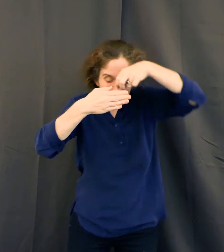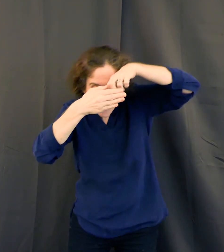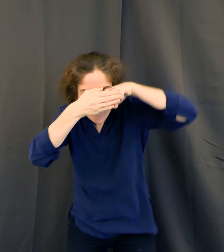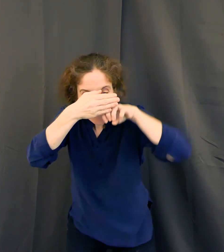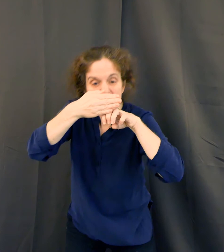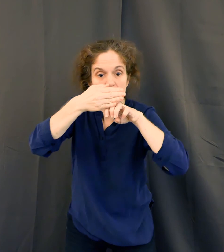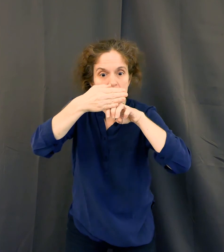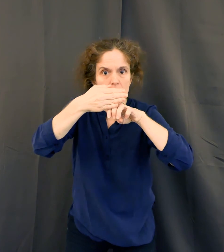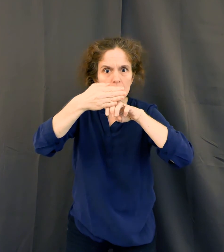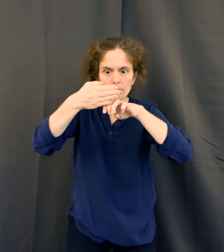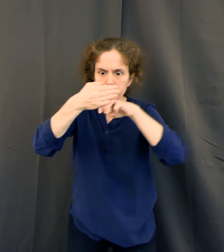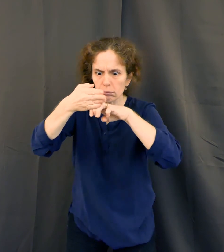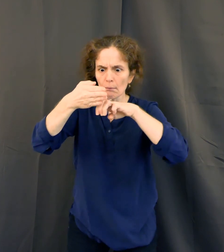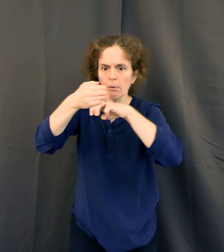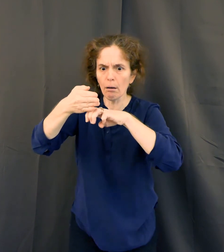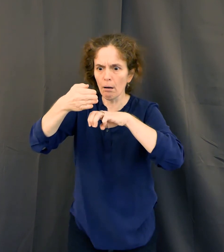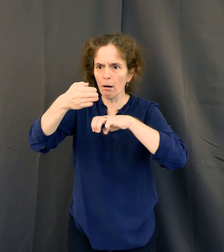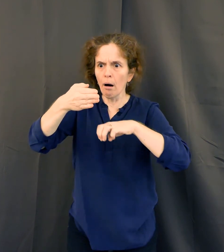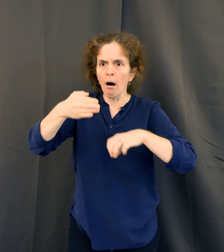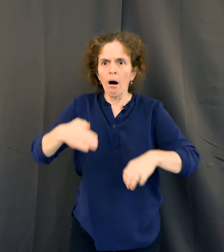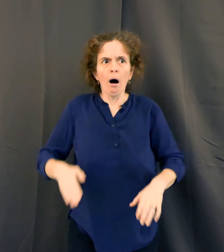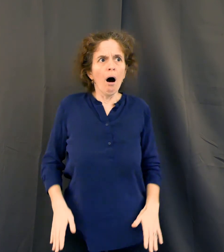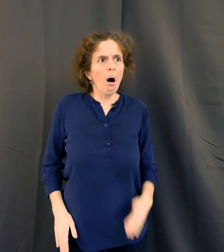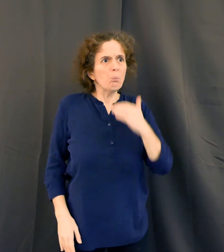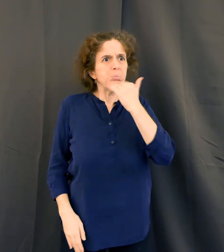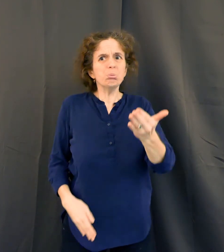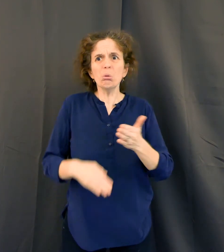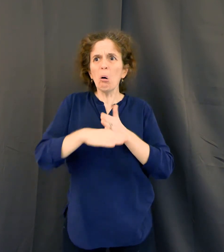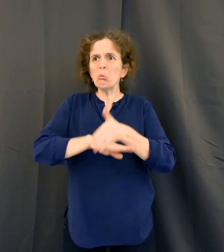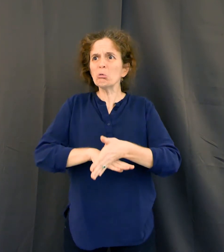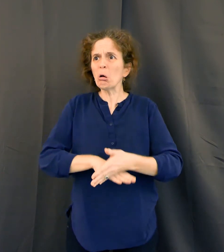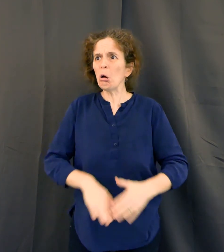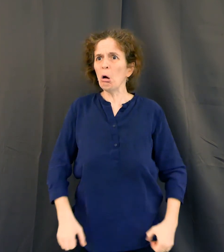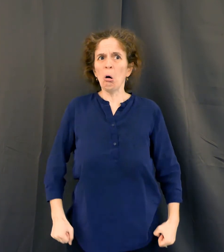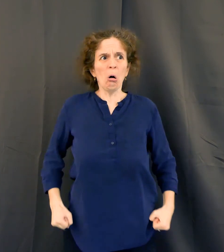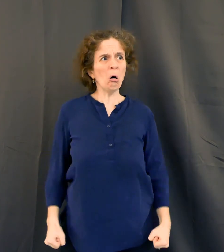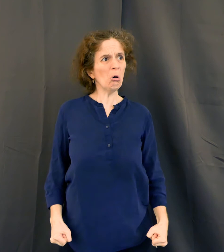Elles arrivent aux portes du salon qui sont fermées. On ne peut pas entrer.